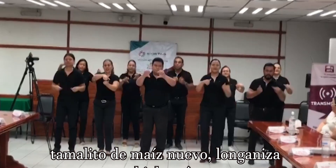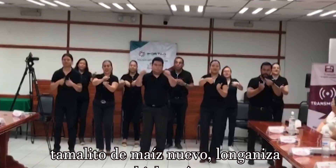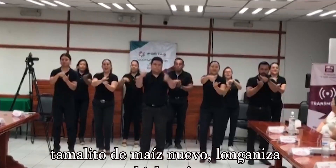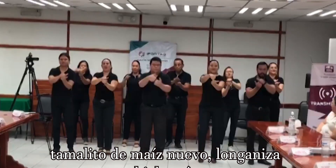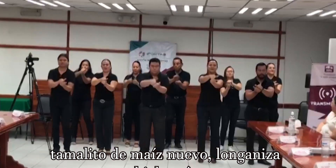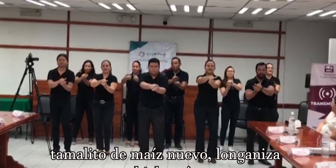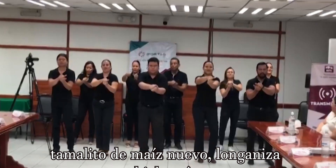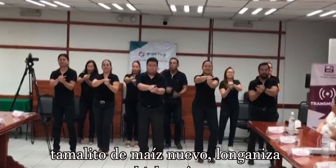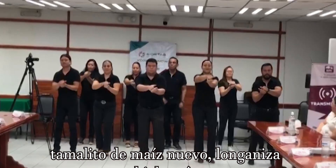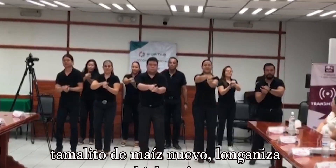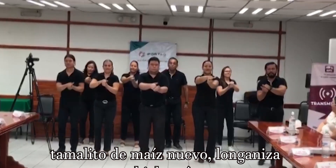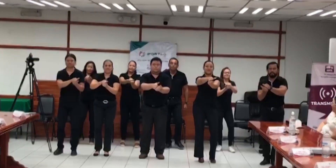¿Vale?